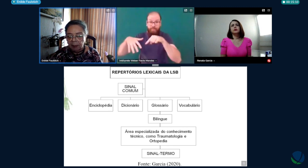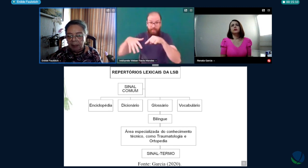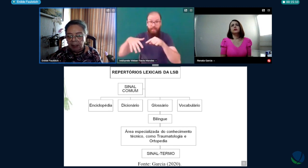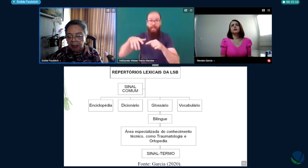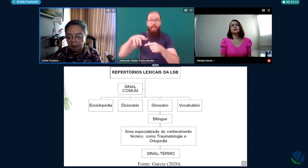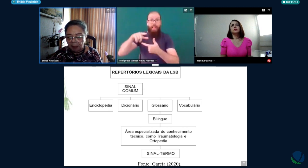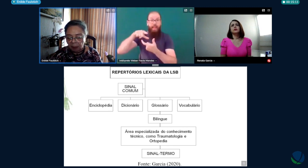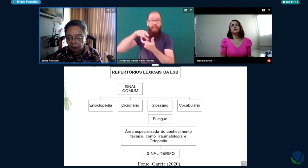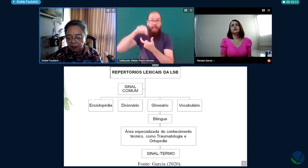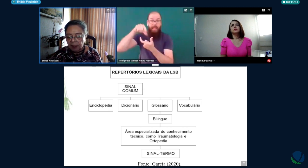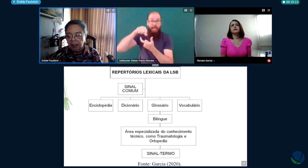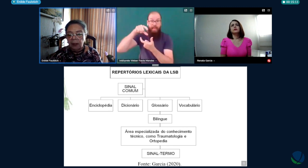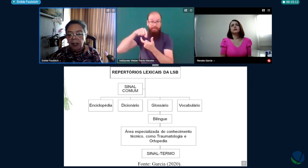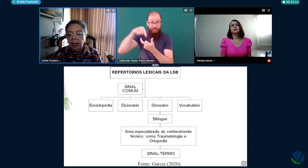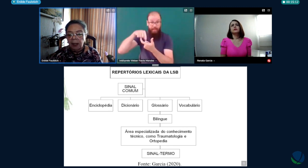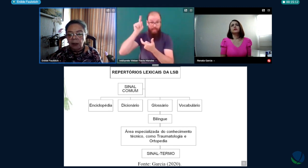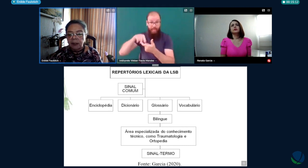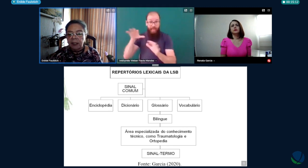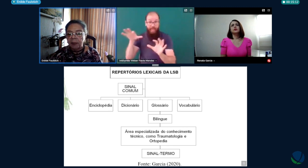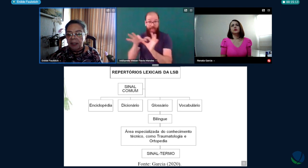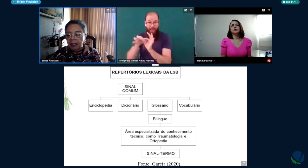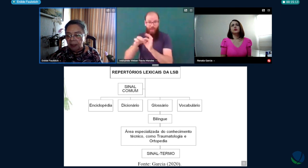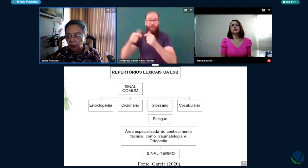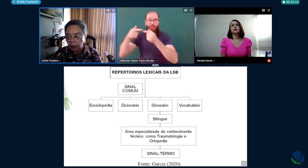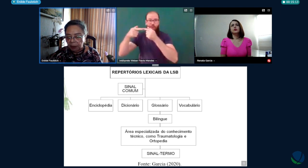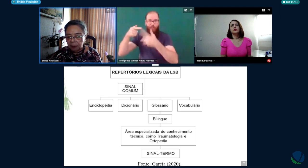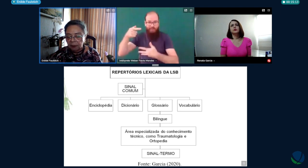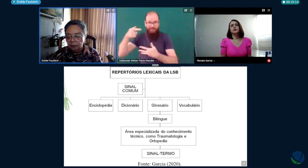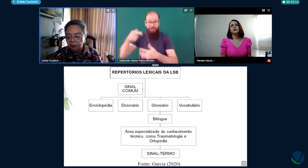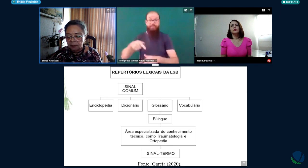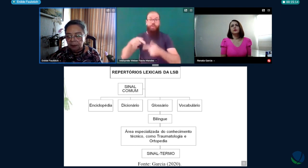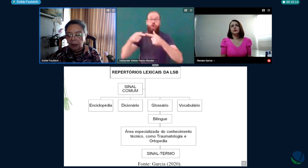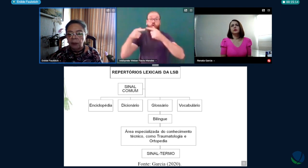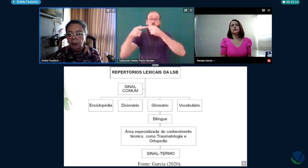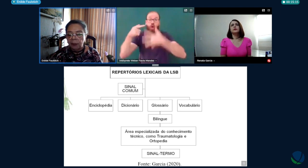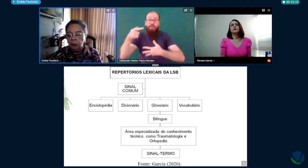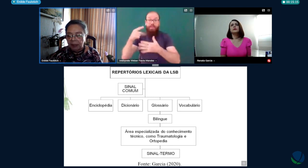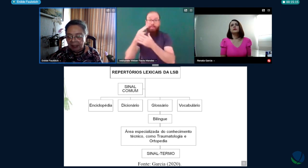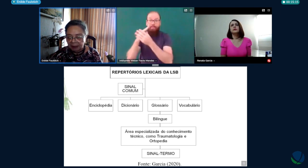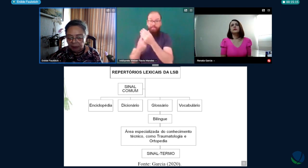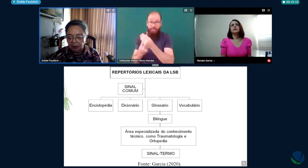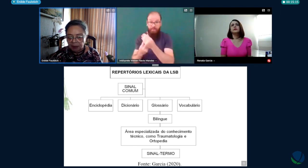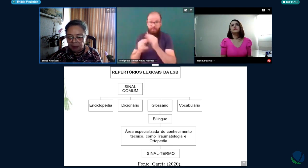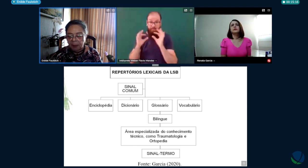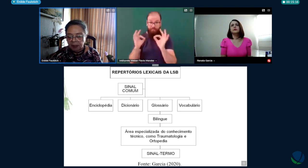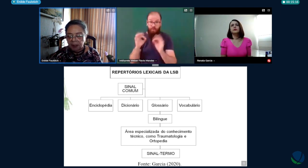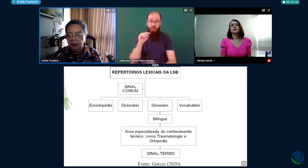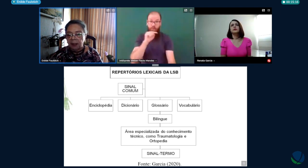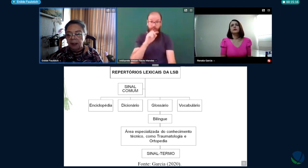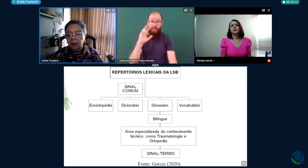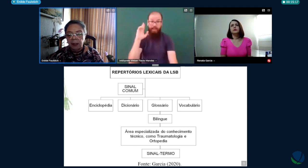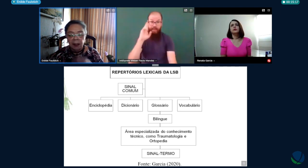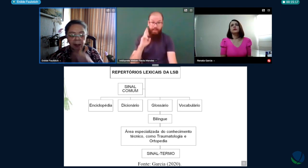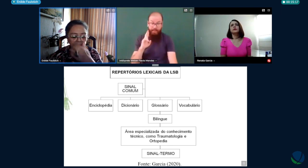está ligado a glossário bilíngue. Então, o que ela está fazendo, vai